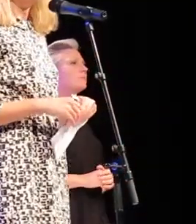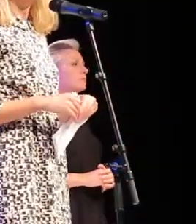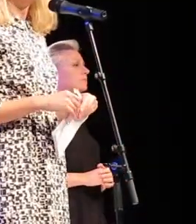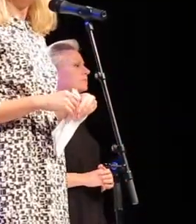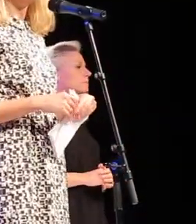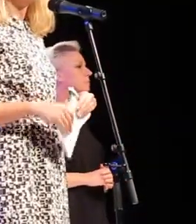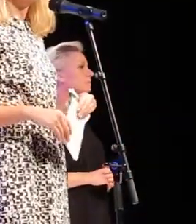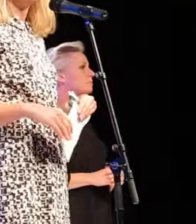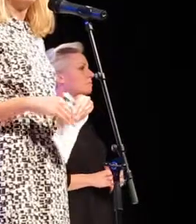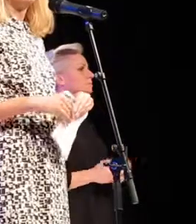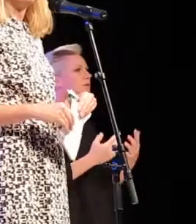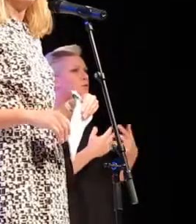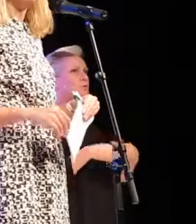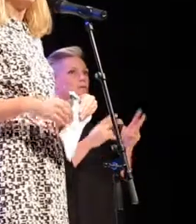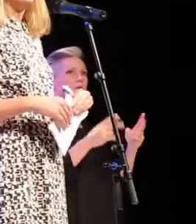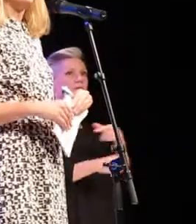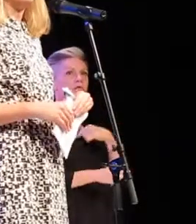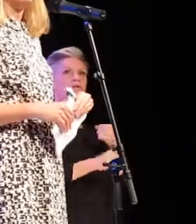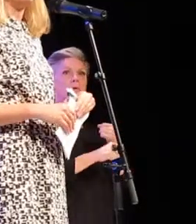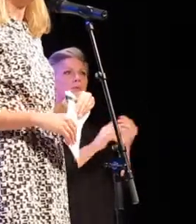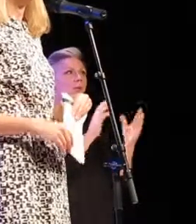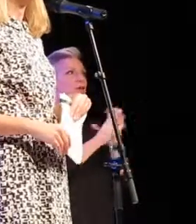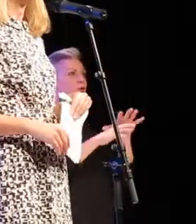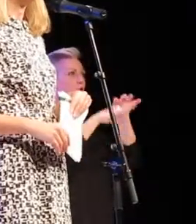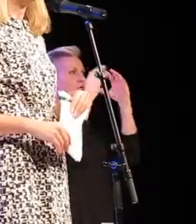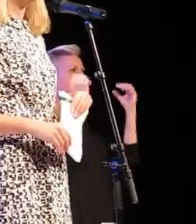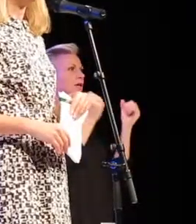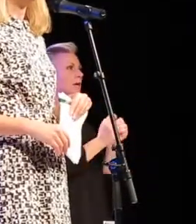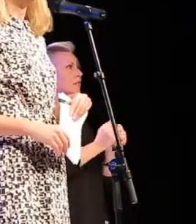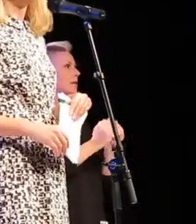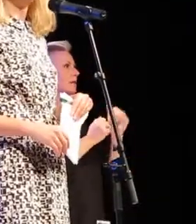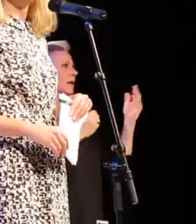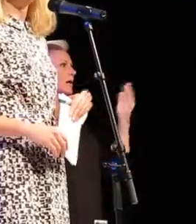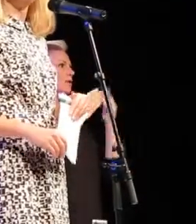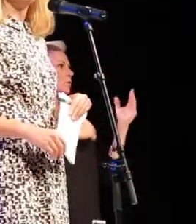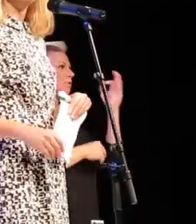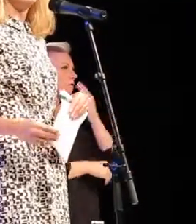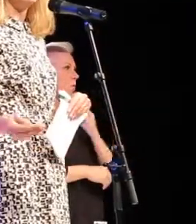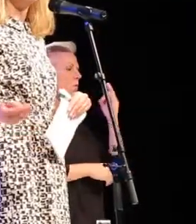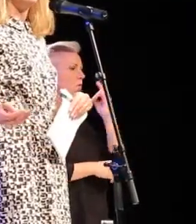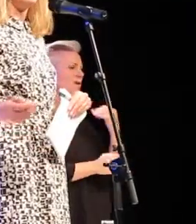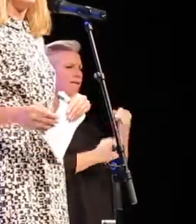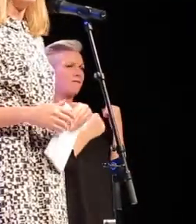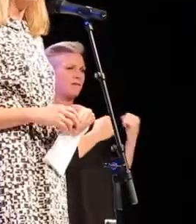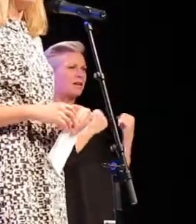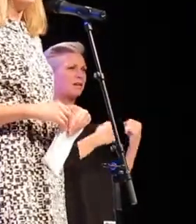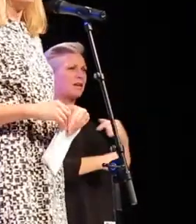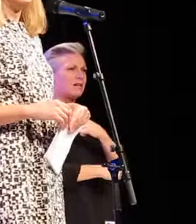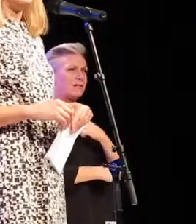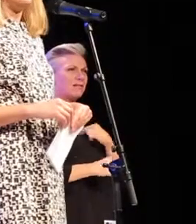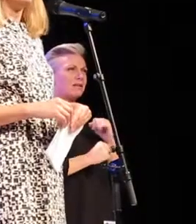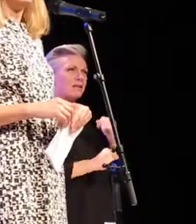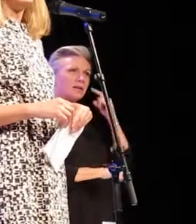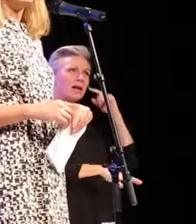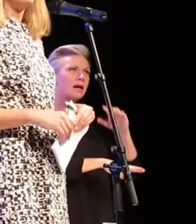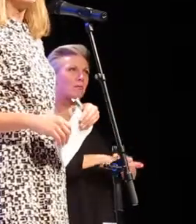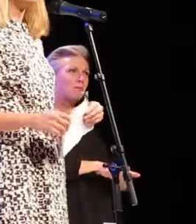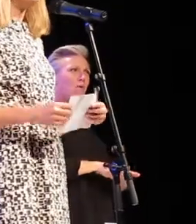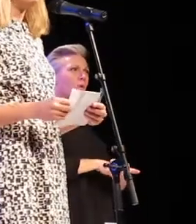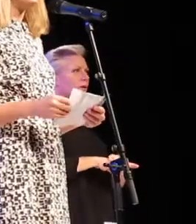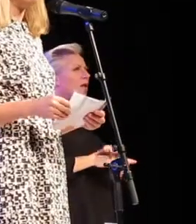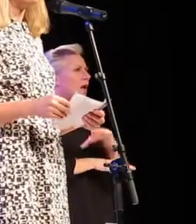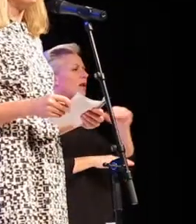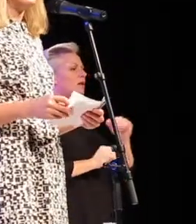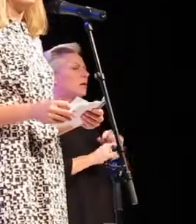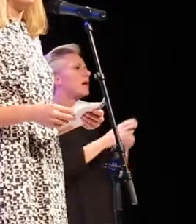är ju så här att när vi jobbar med de här stora övergripande miljö- och klimatfrågorna, så är det ju väldigt viktigt att man får med sig alla. Och det här kan ju vara